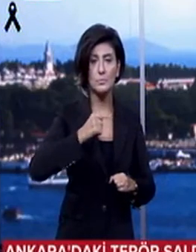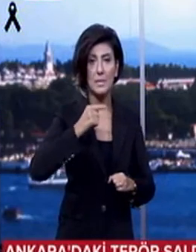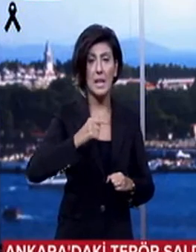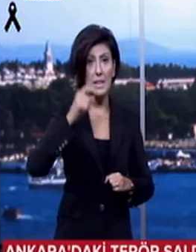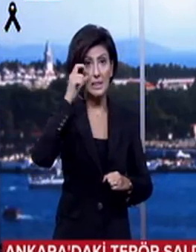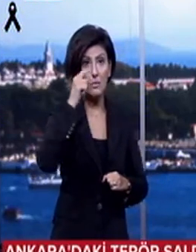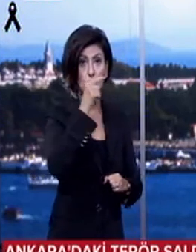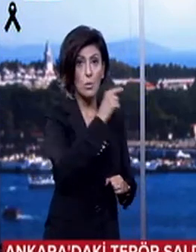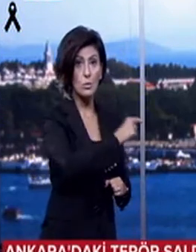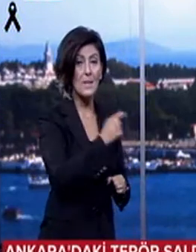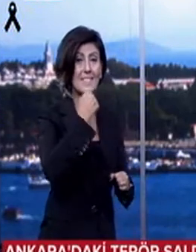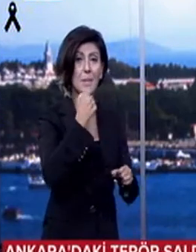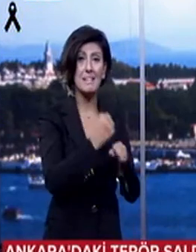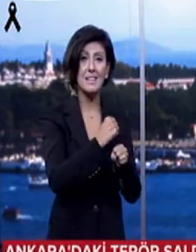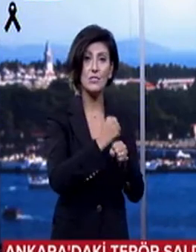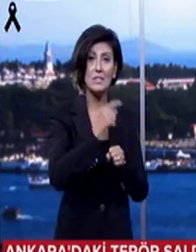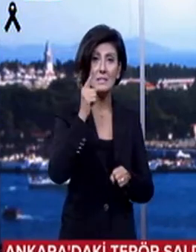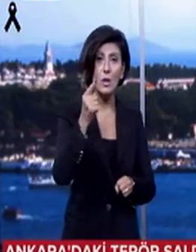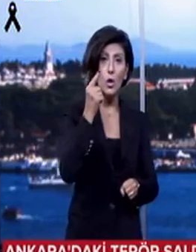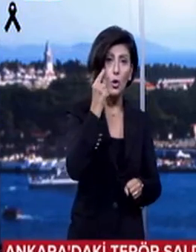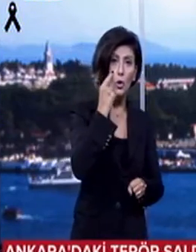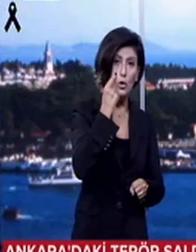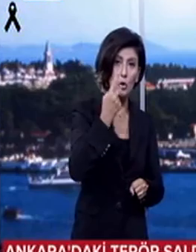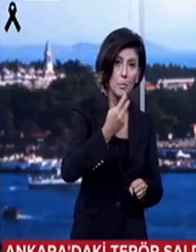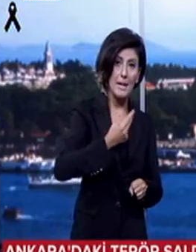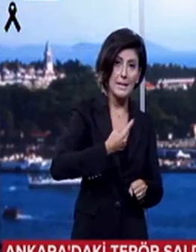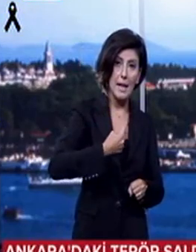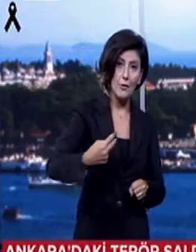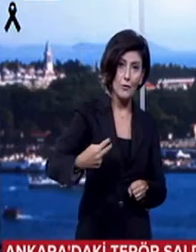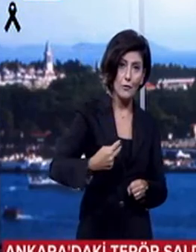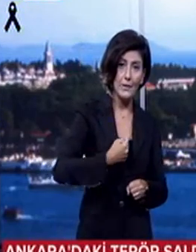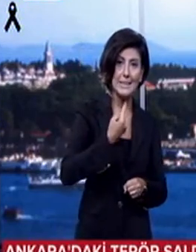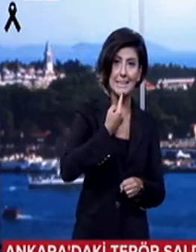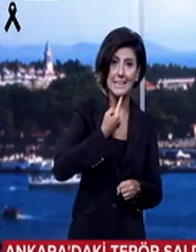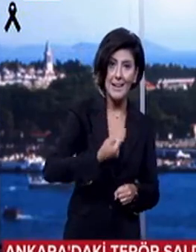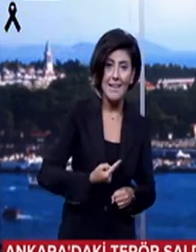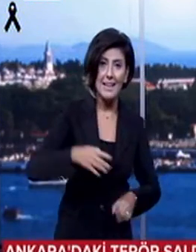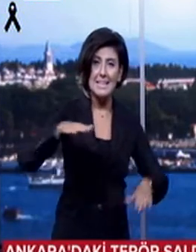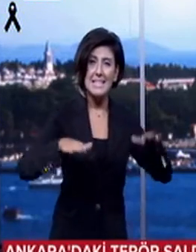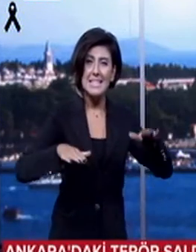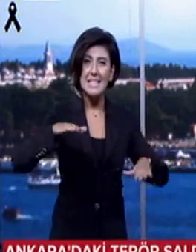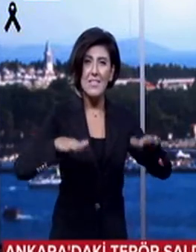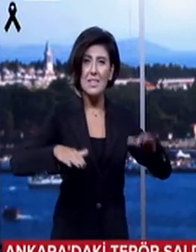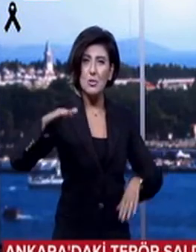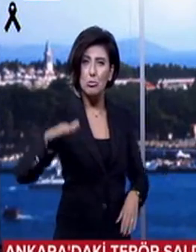Davutoğlu, Demirtaş'ın hükümete ve devlete yönelik iddialarını seviyesi